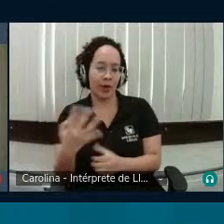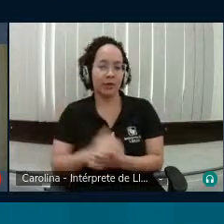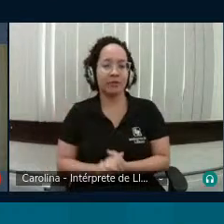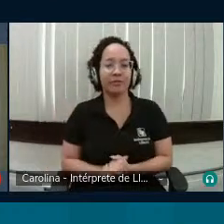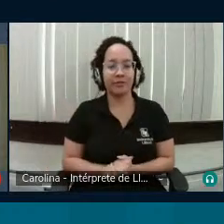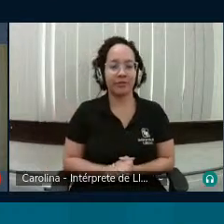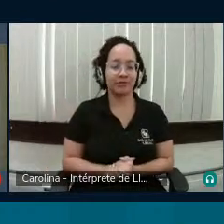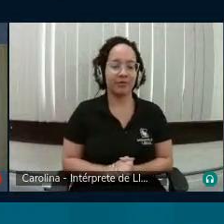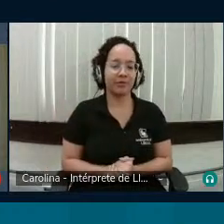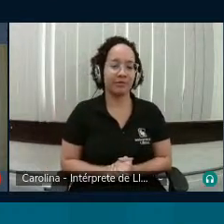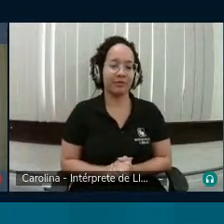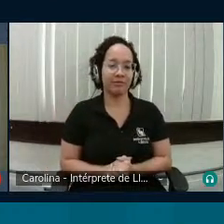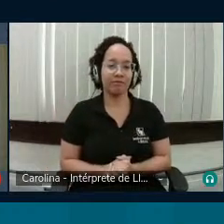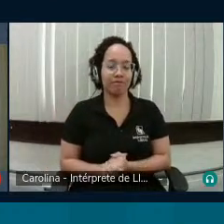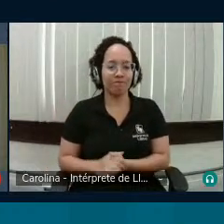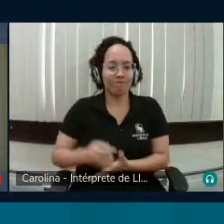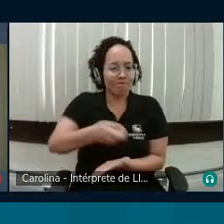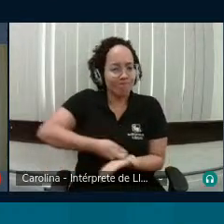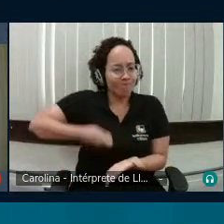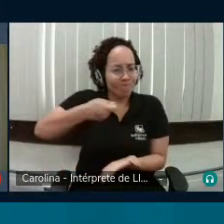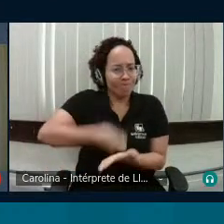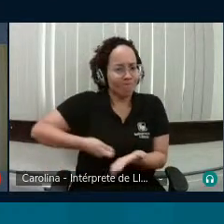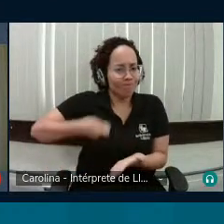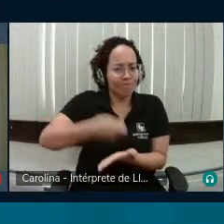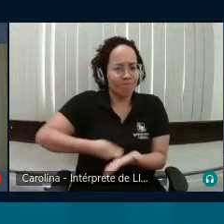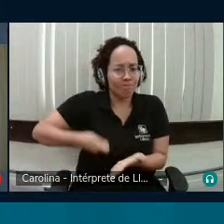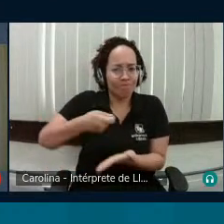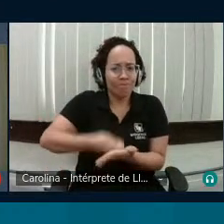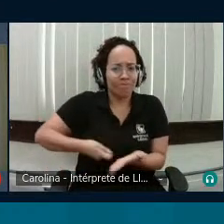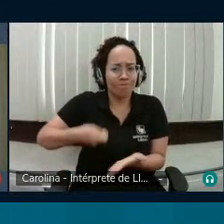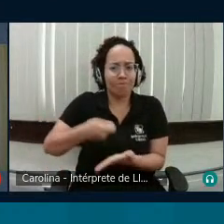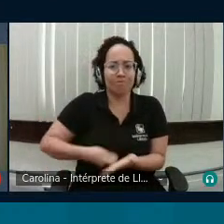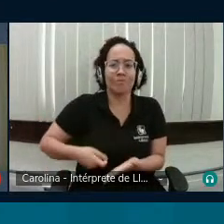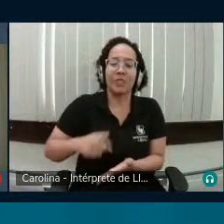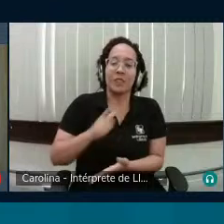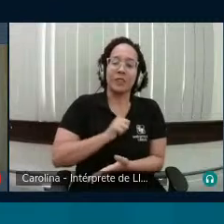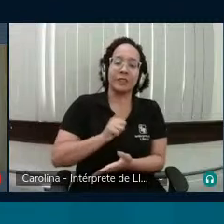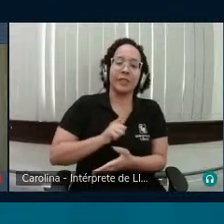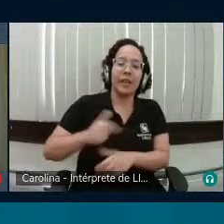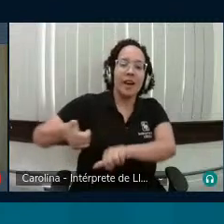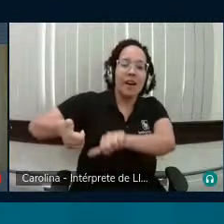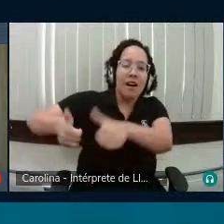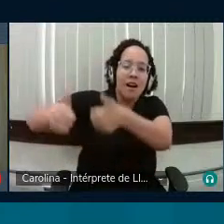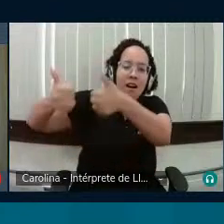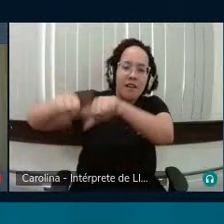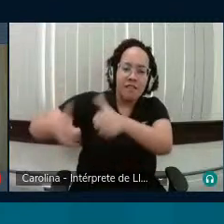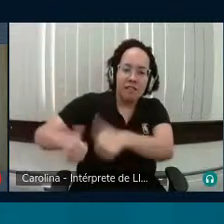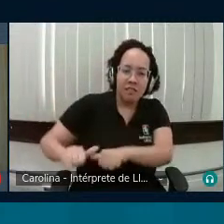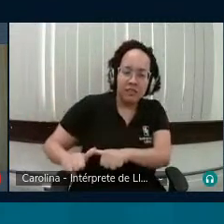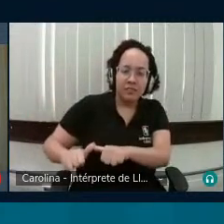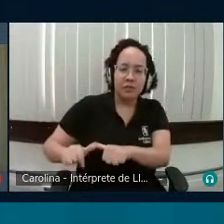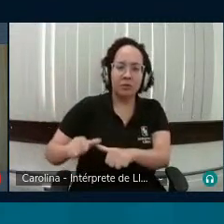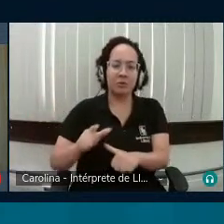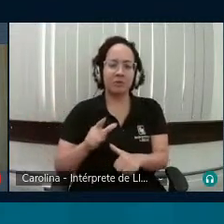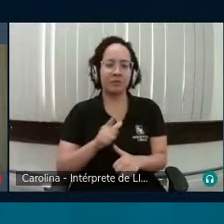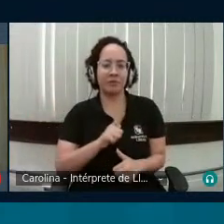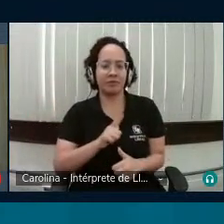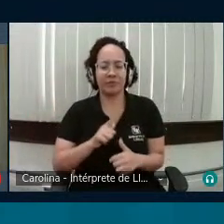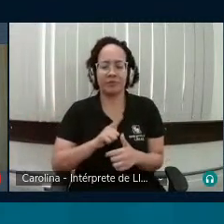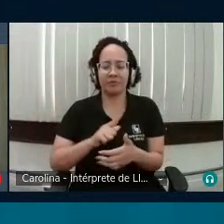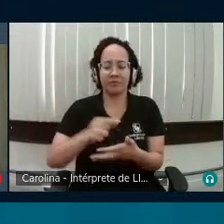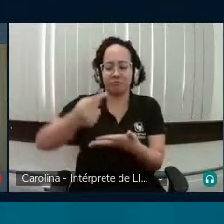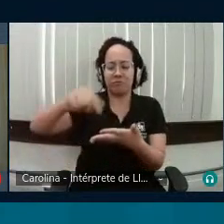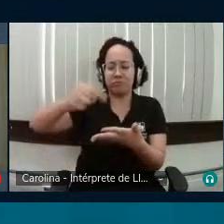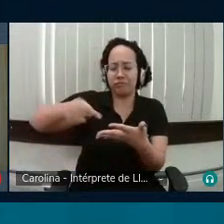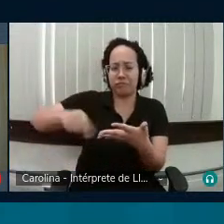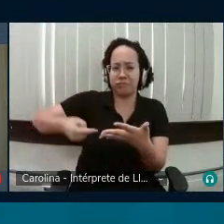uma luta imensa, né, tem avaliação, né, Poliana, tem tanta coisa acontecendo. Então, assim, eu preciso registrar